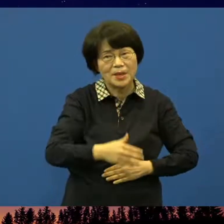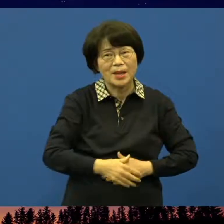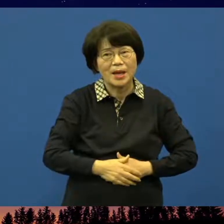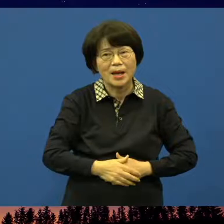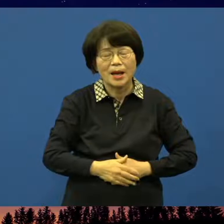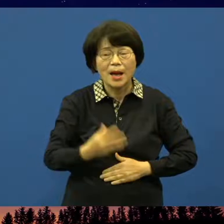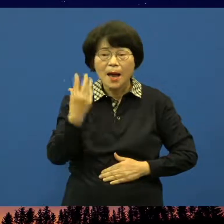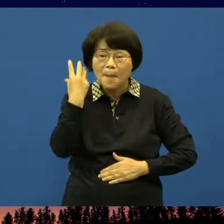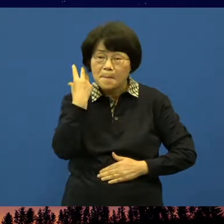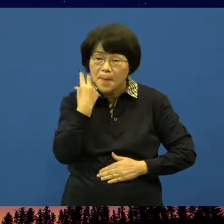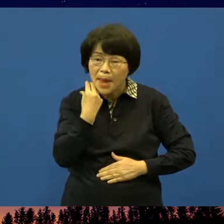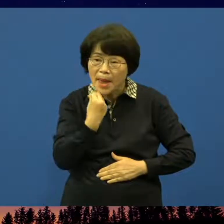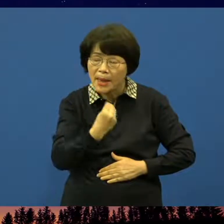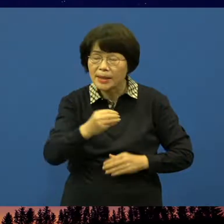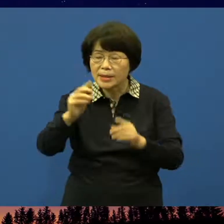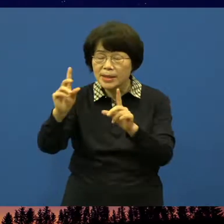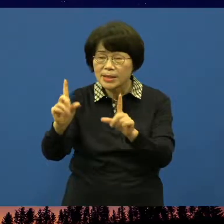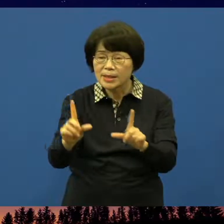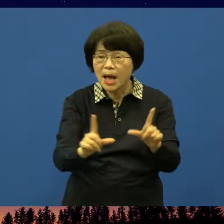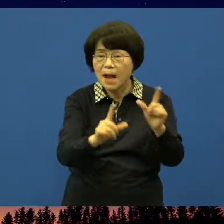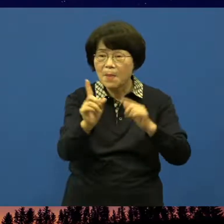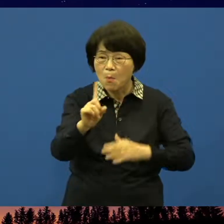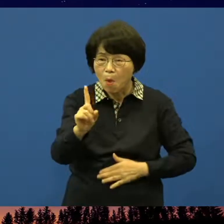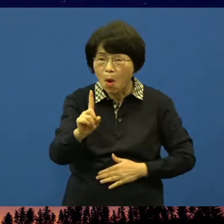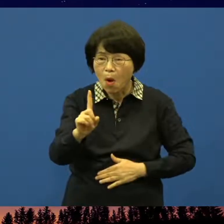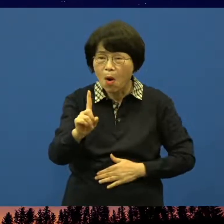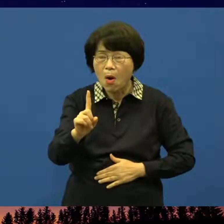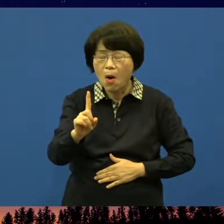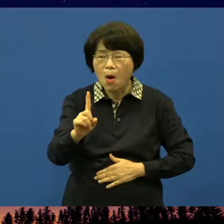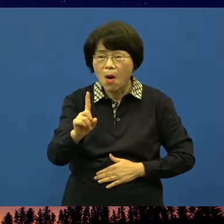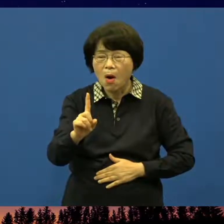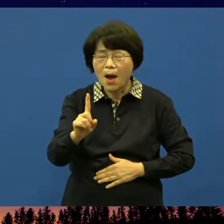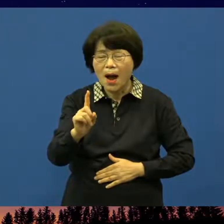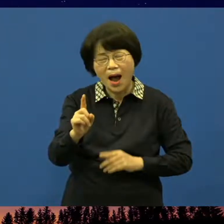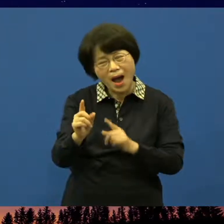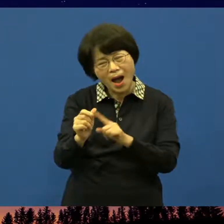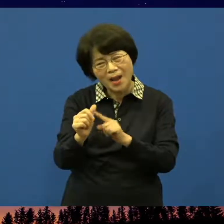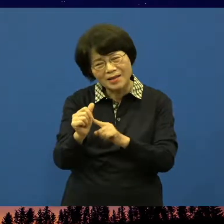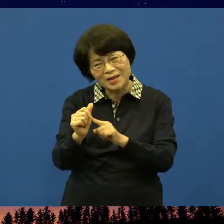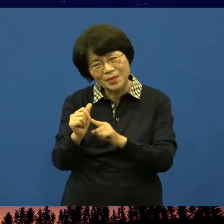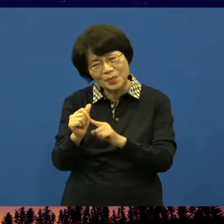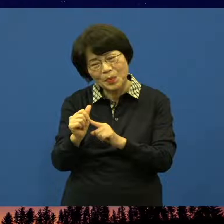이런 매력적인 삶이라는 것은 다른 것이 아닙니다. 무엇인가 끌리는 거예요, 그 사람이.